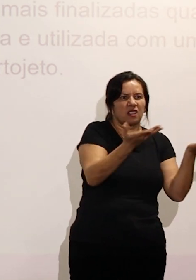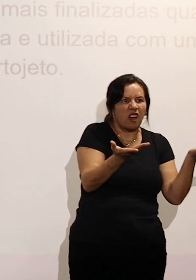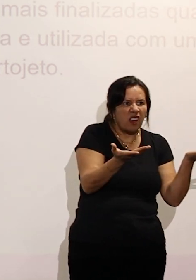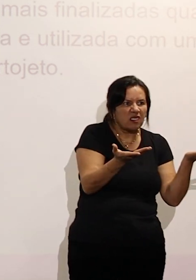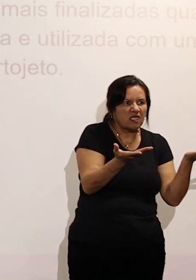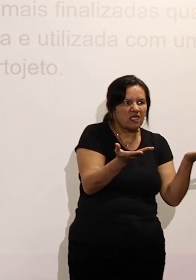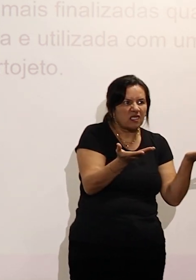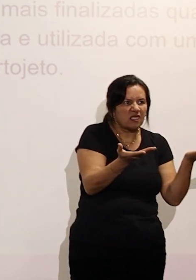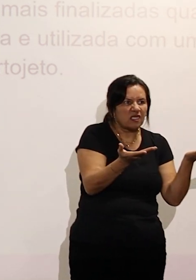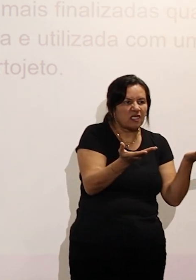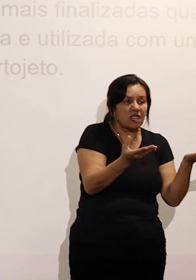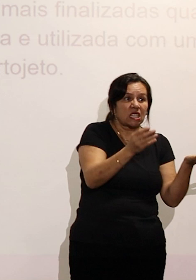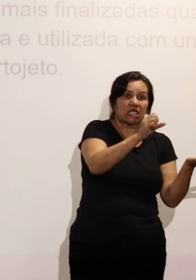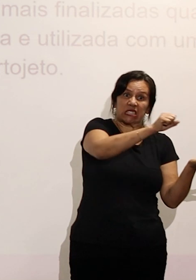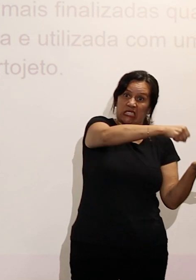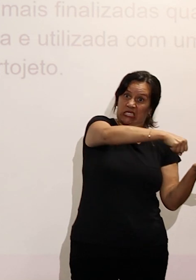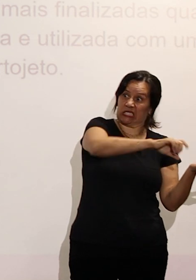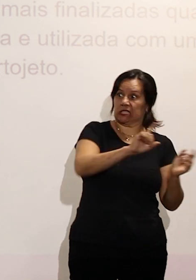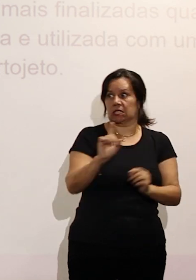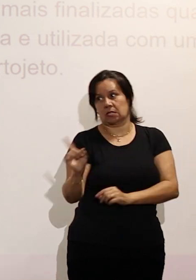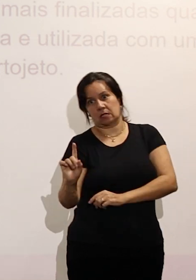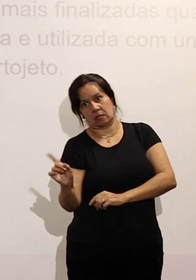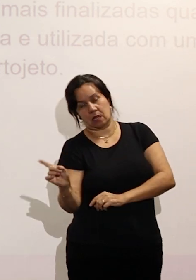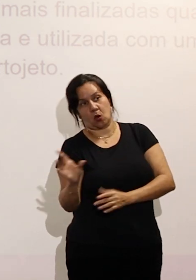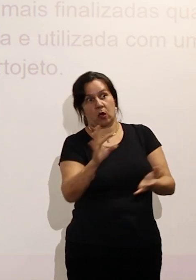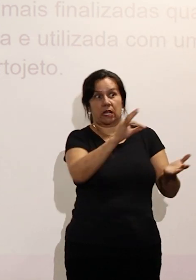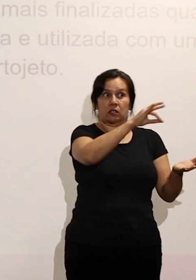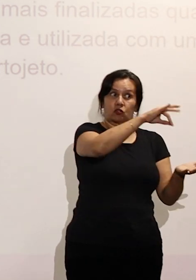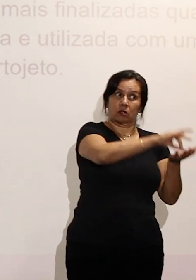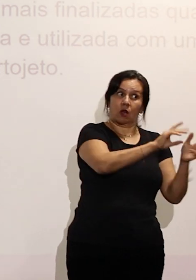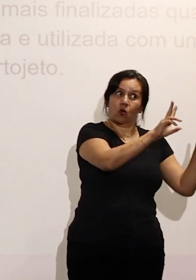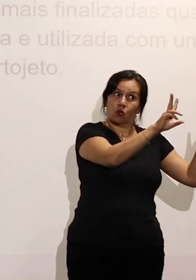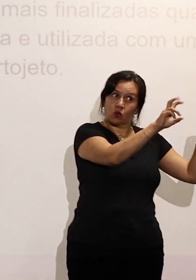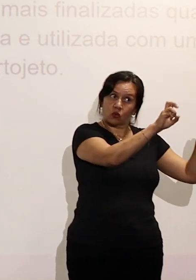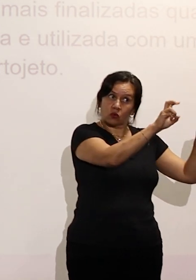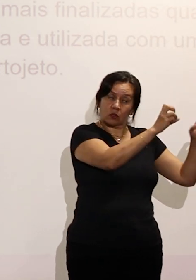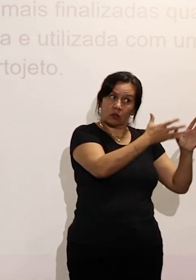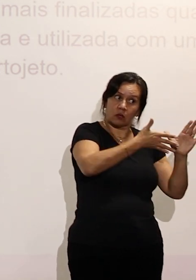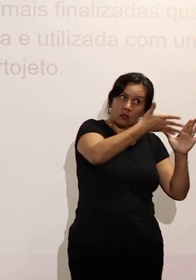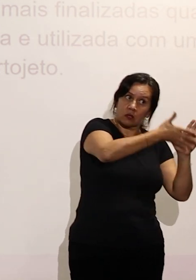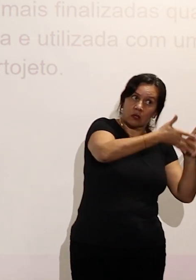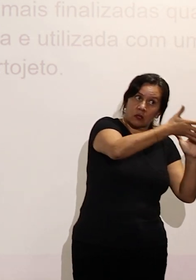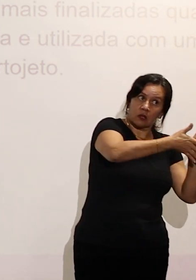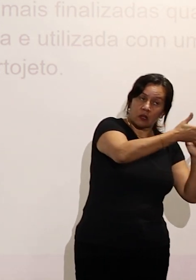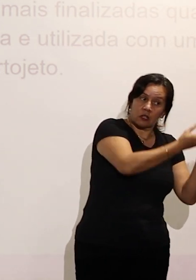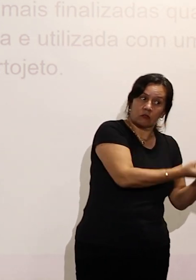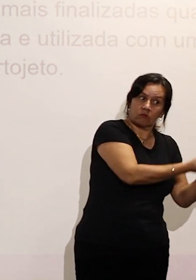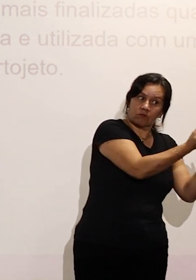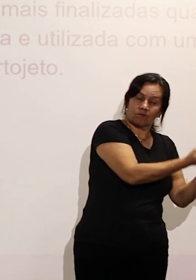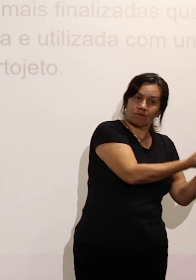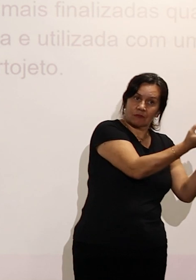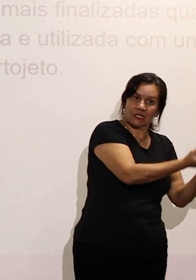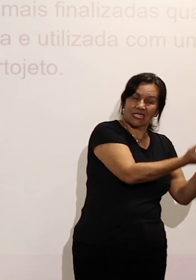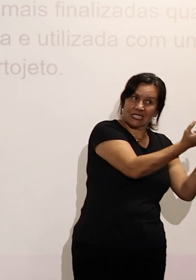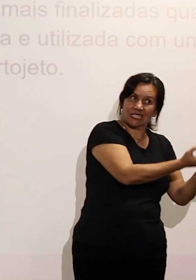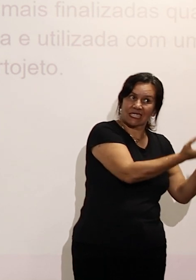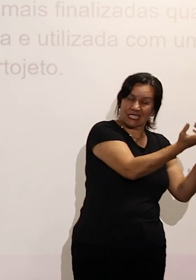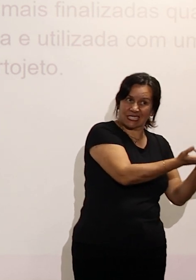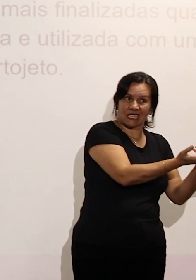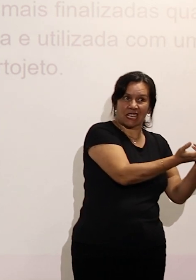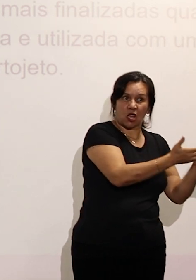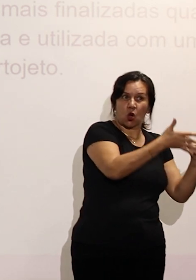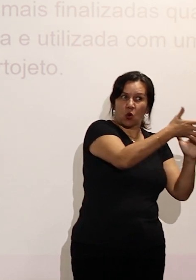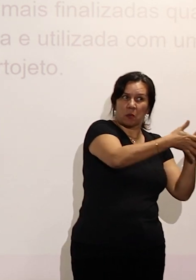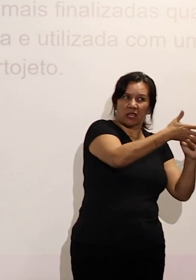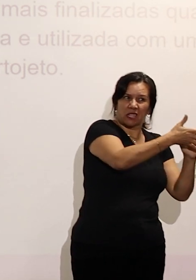diferente? Sim e não. Era original no contexto de que era uma locomotiva personalizada, cheia de espinho, trevosa, feita com